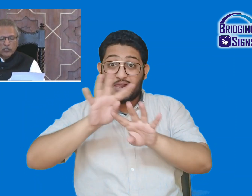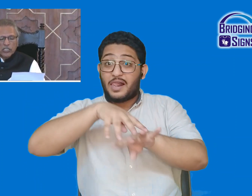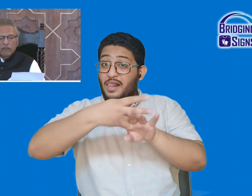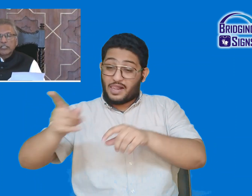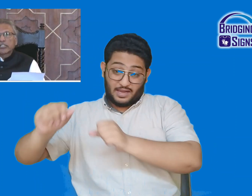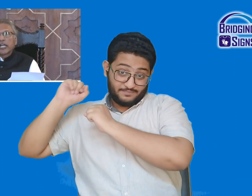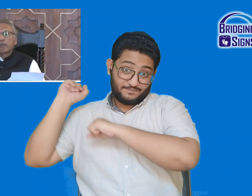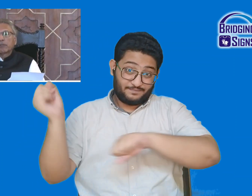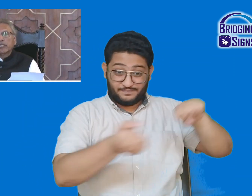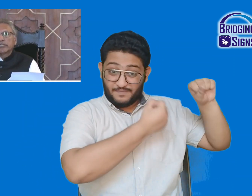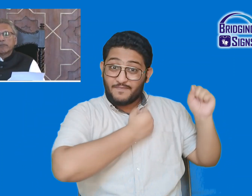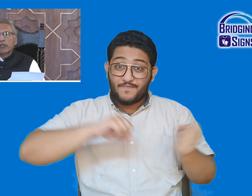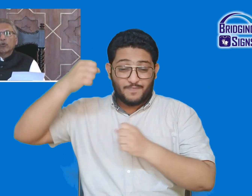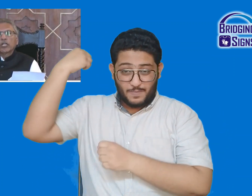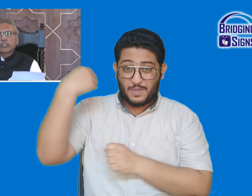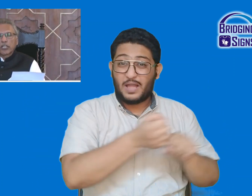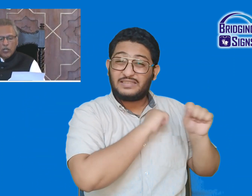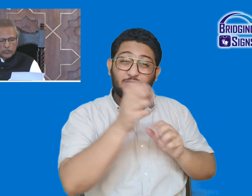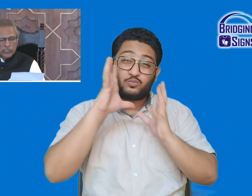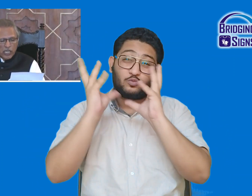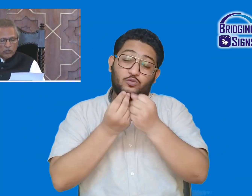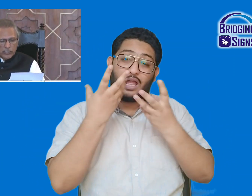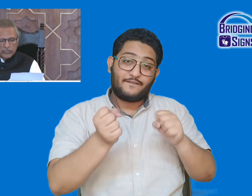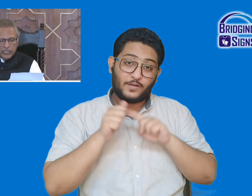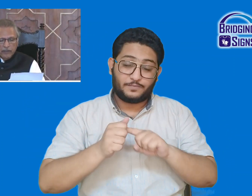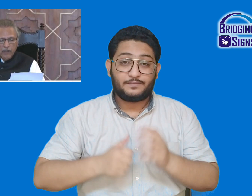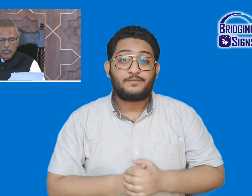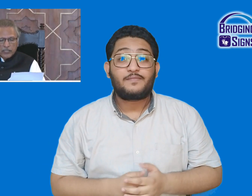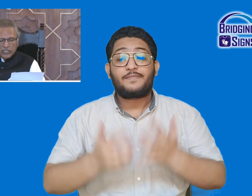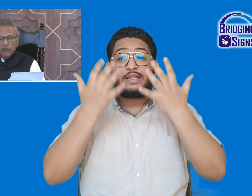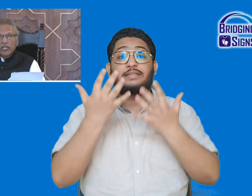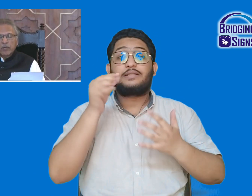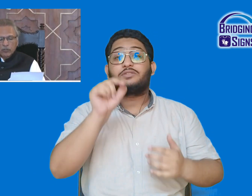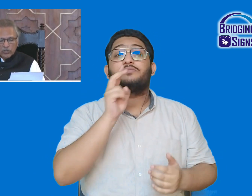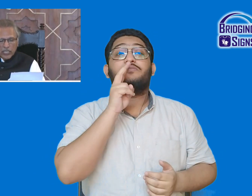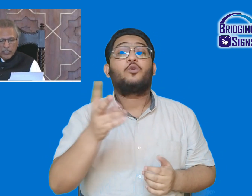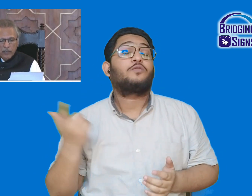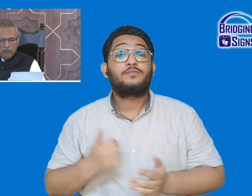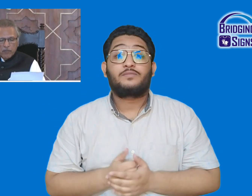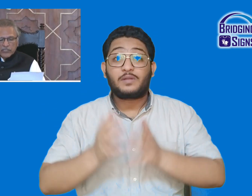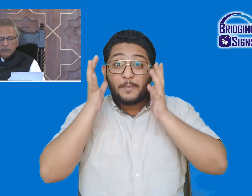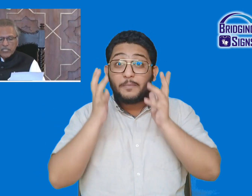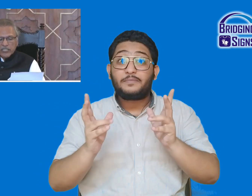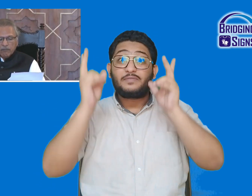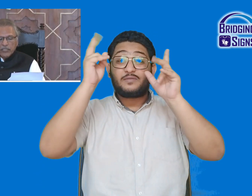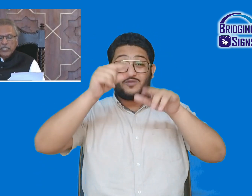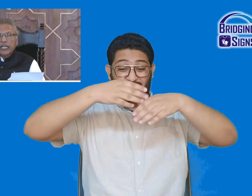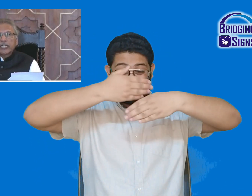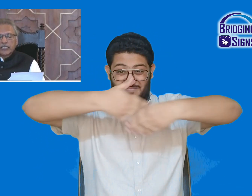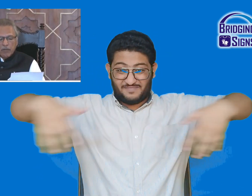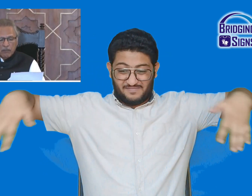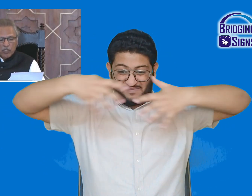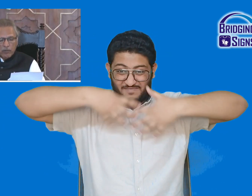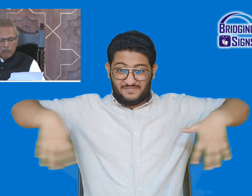نماز ہوتی ہے وہاں چٹائی پر بھی اسی محلول کا چھڑکاؤ کیا جائے۔ 10واں نمبر نقطہ ہے، مسجد میں صف بندی